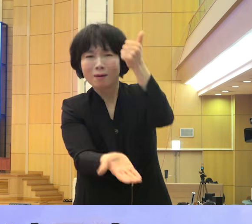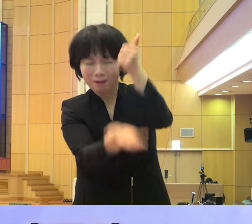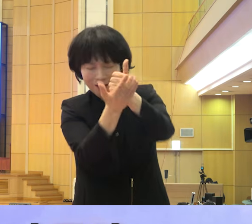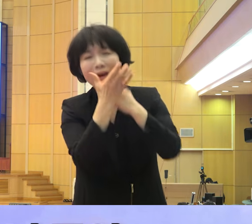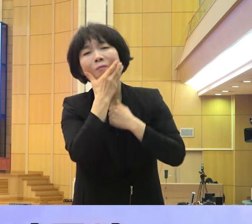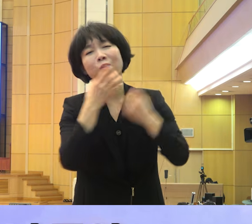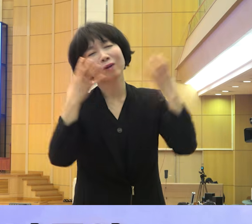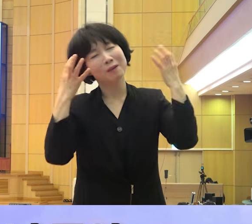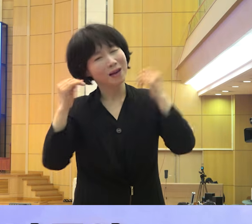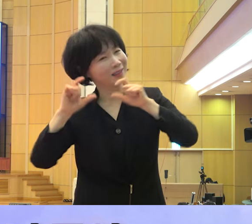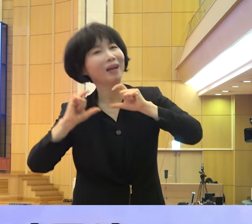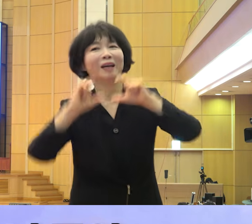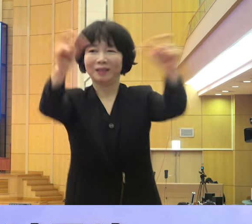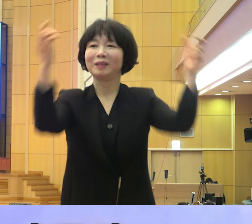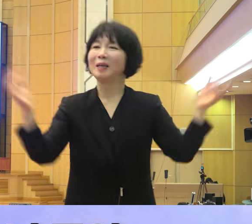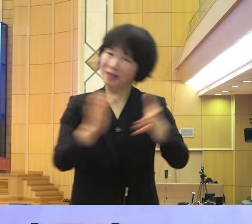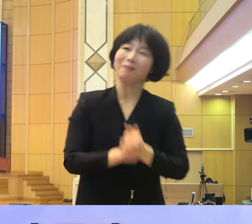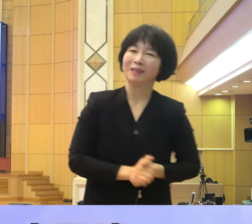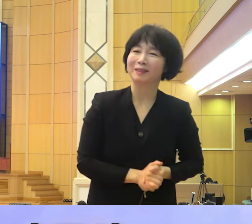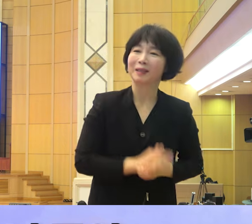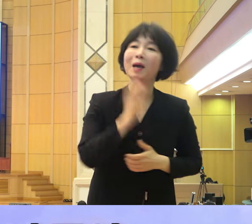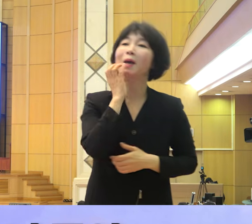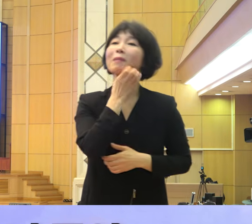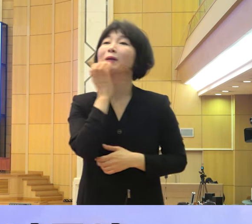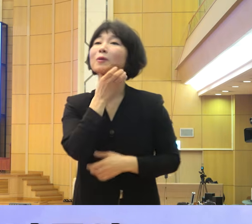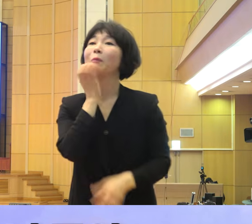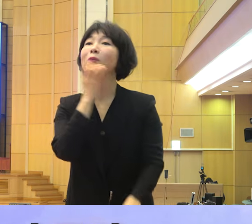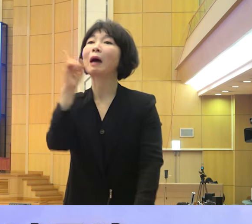말씀을 들으면서 처음서부터 말씀드렸지만은